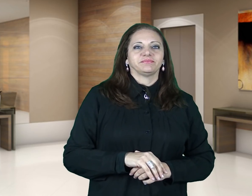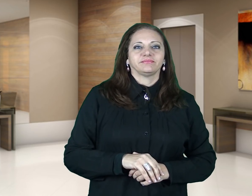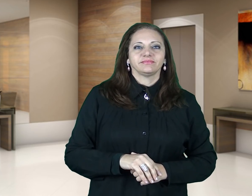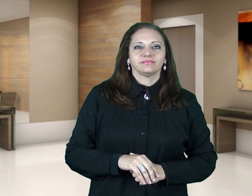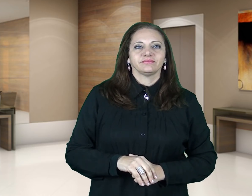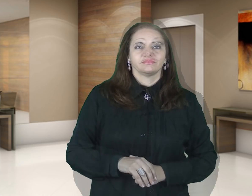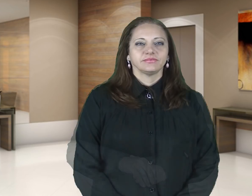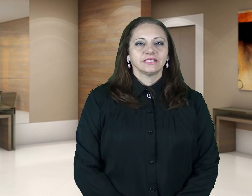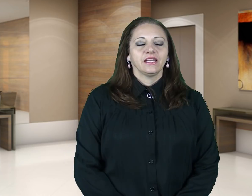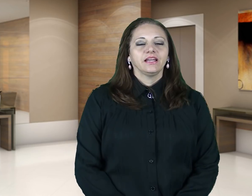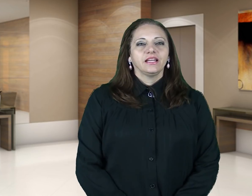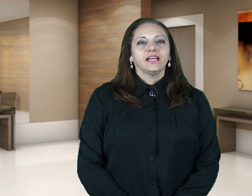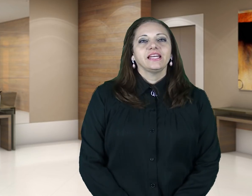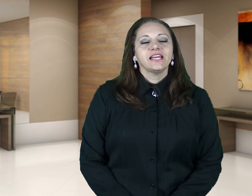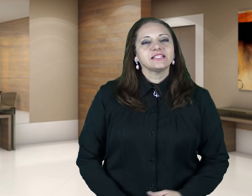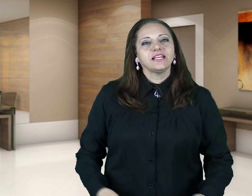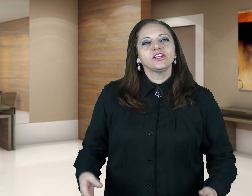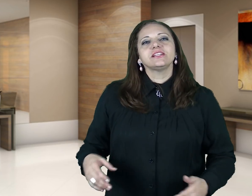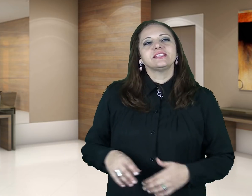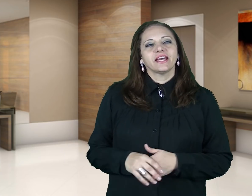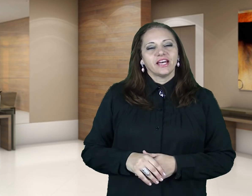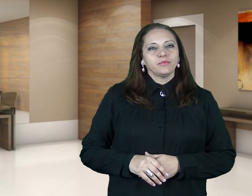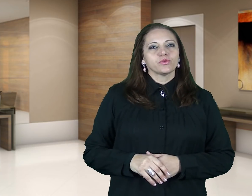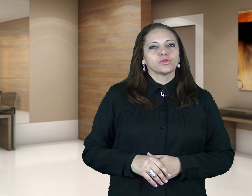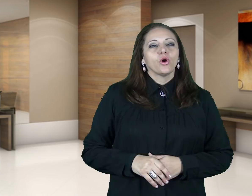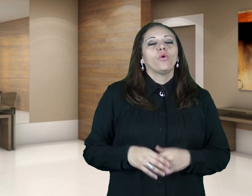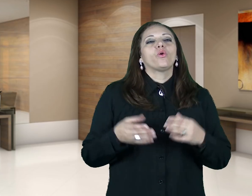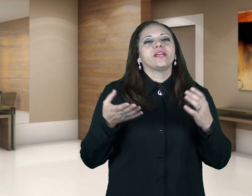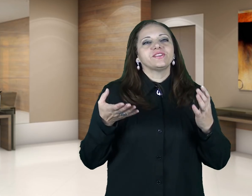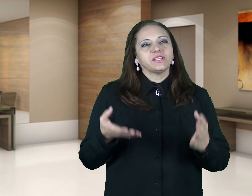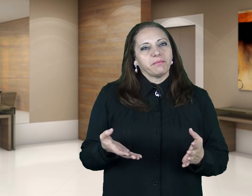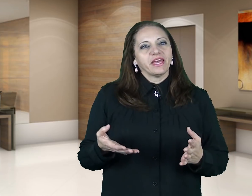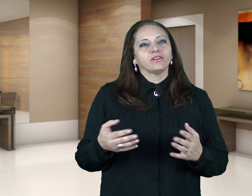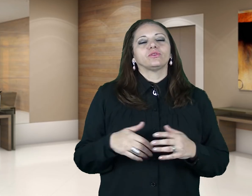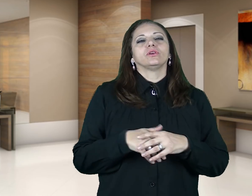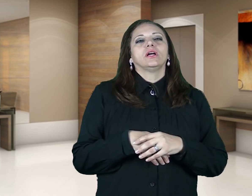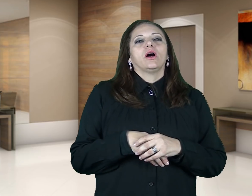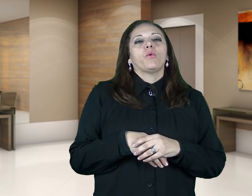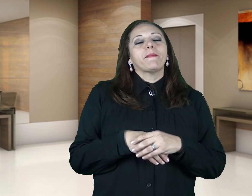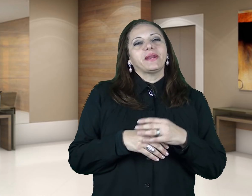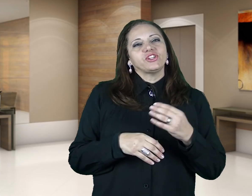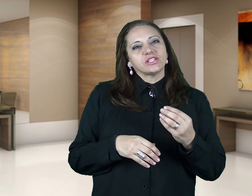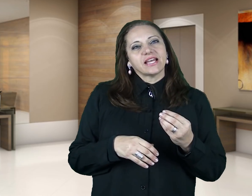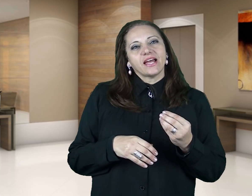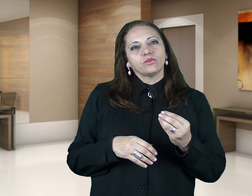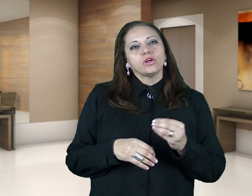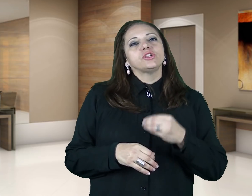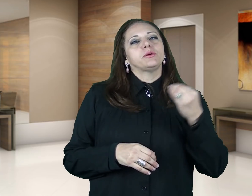língua. E assim nós encerramos o conhecimento o